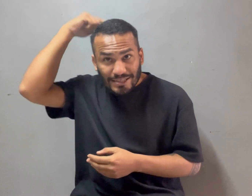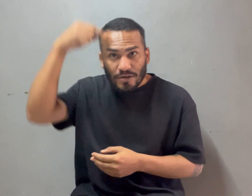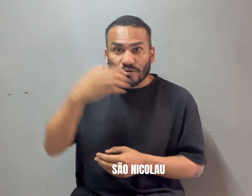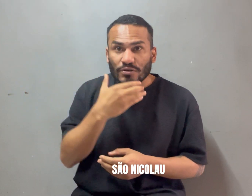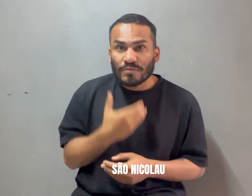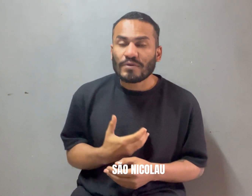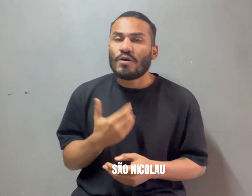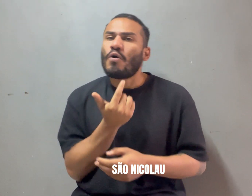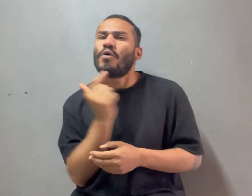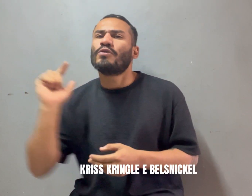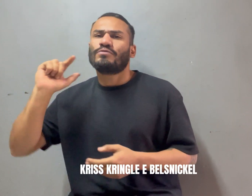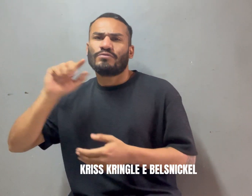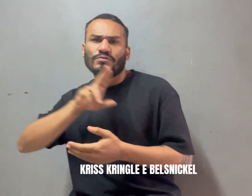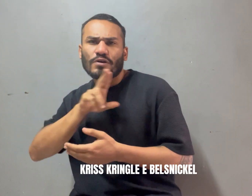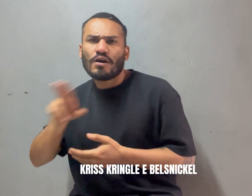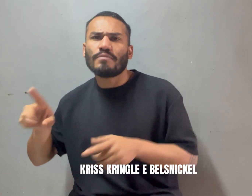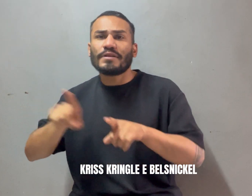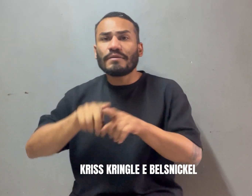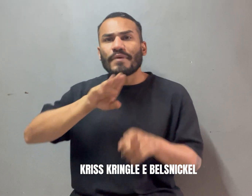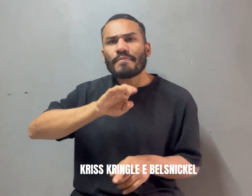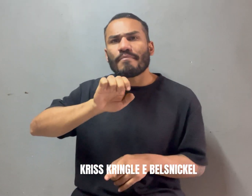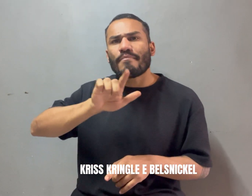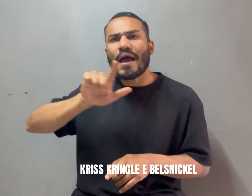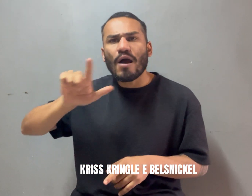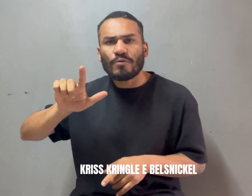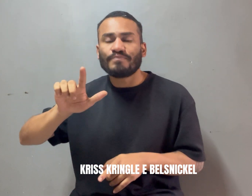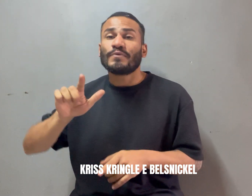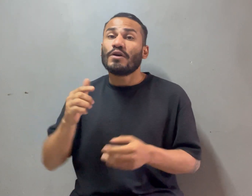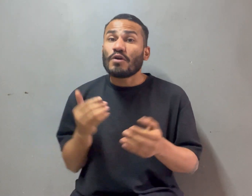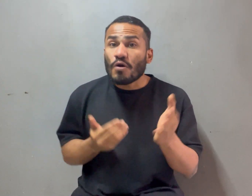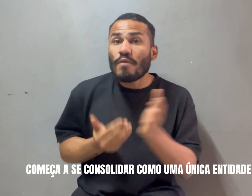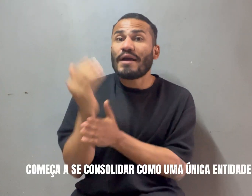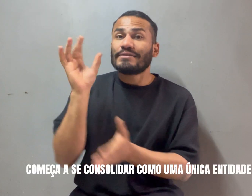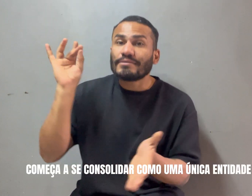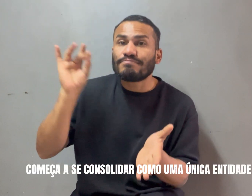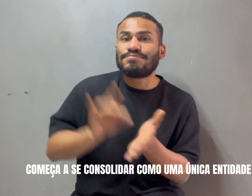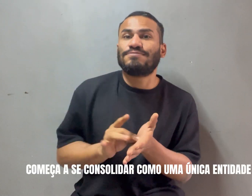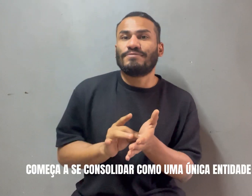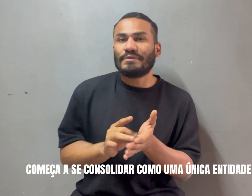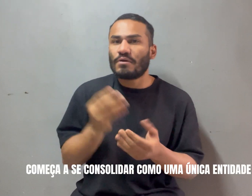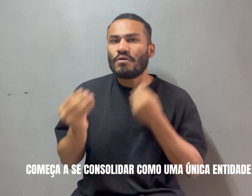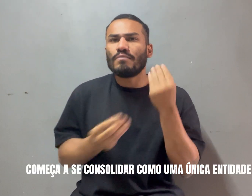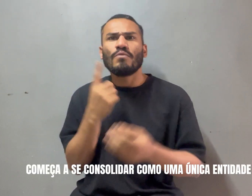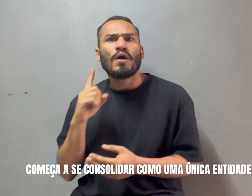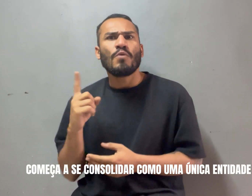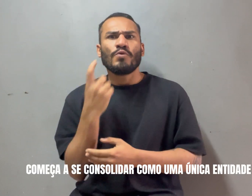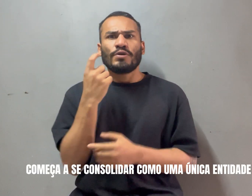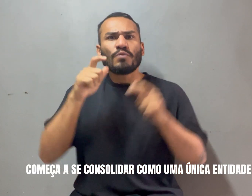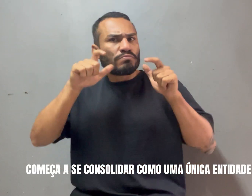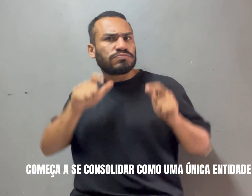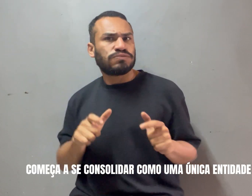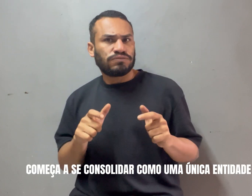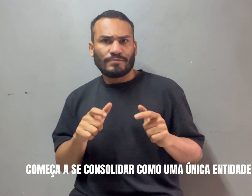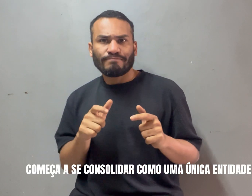São Nicolau, Kris Kringle e Pelsníquel, começa a se consolidar como uma única